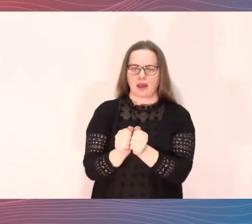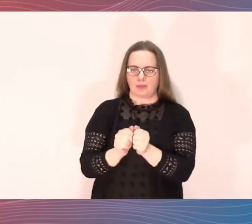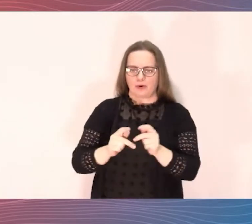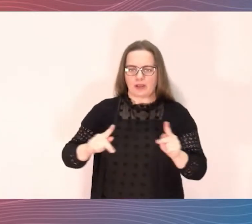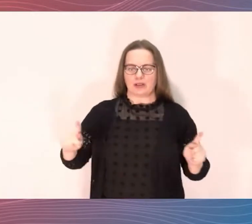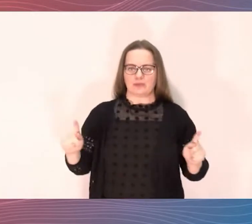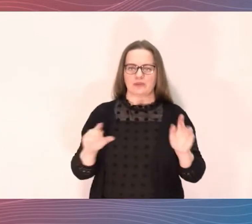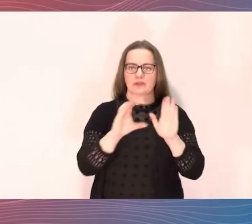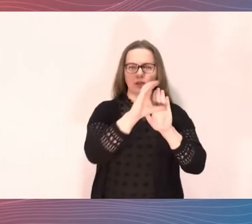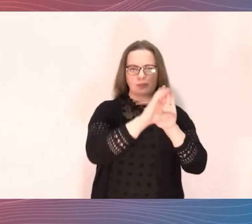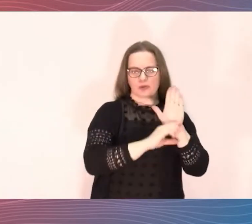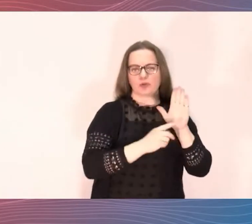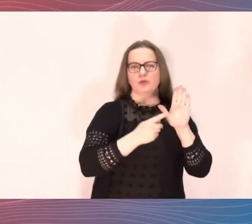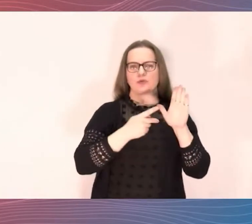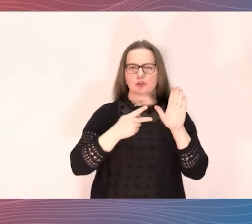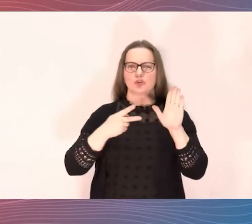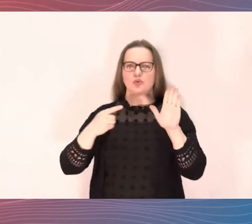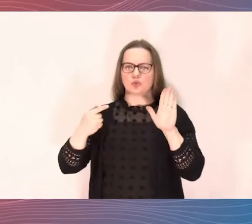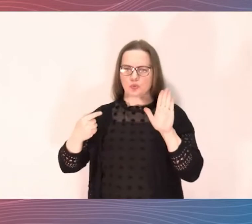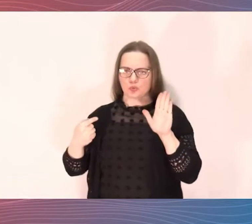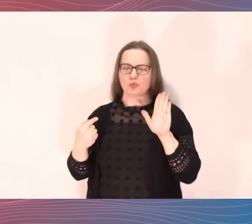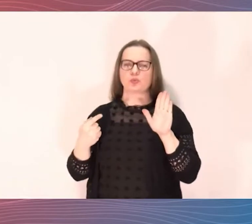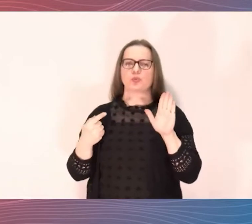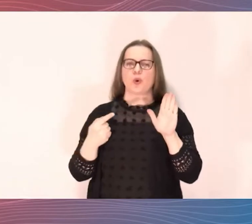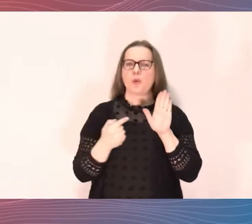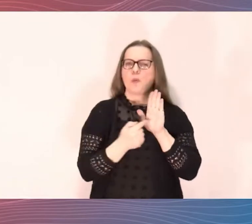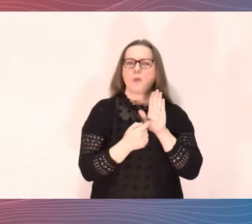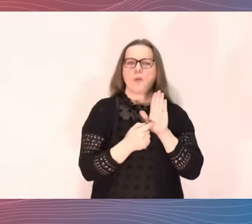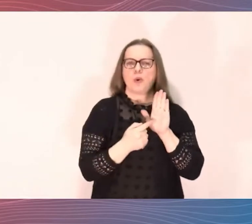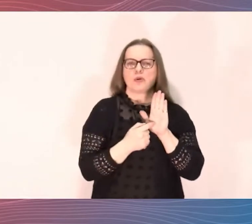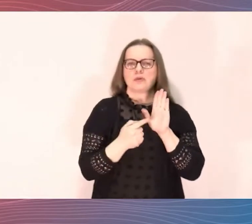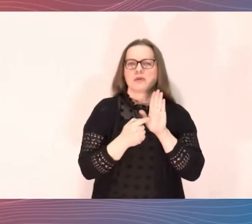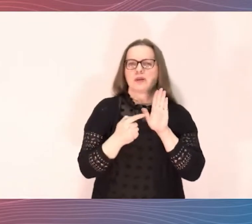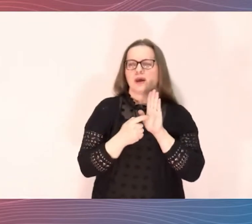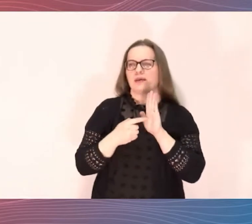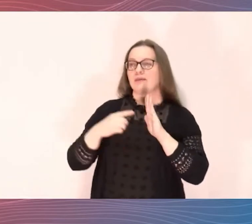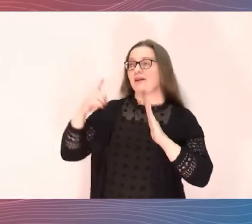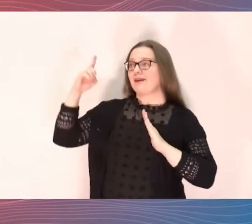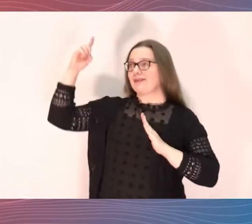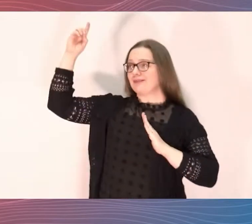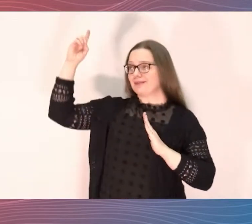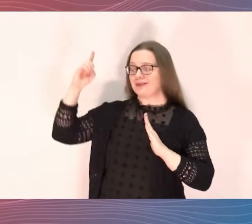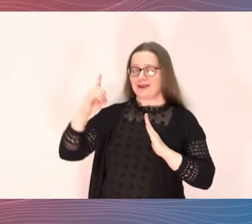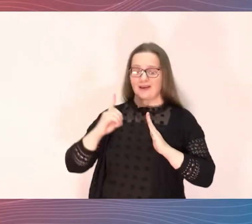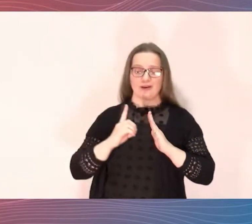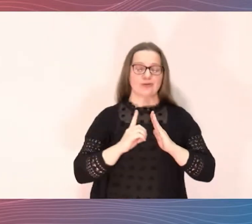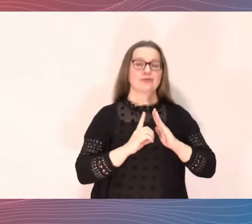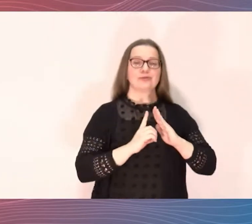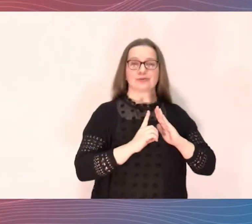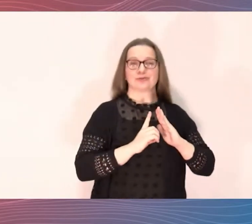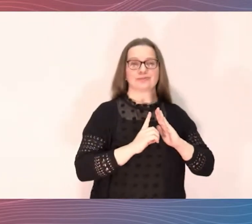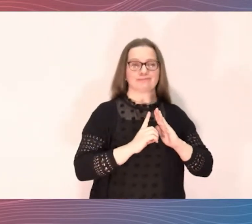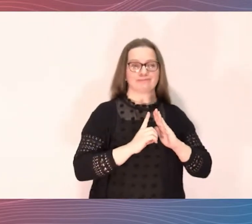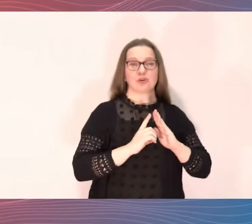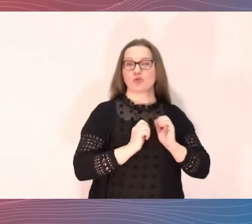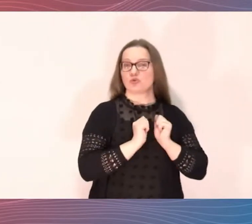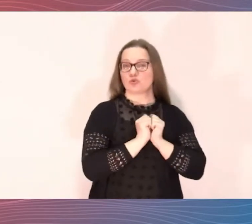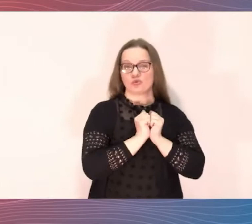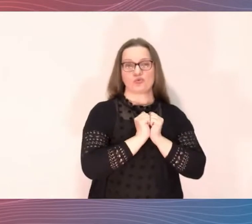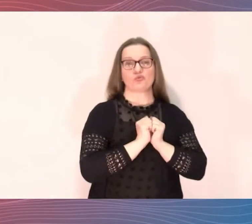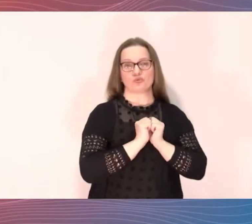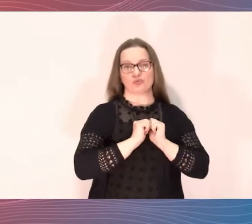é Deus conosco. Deus com os homens. Deus com eles.